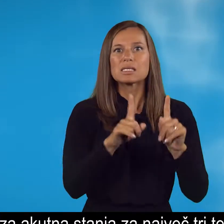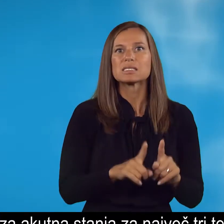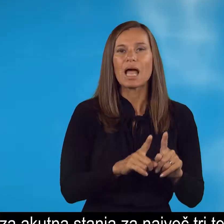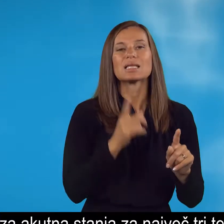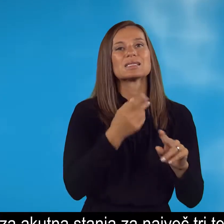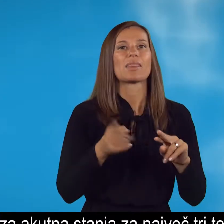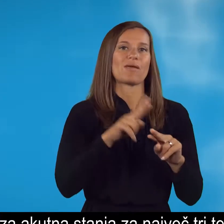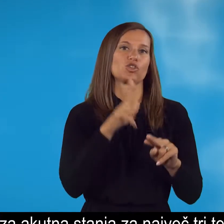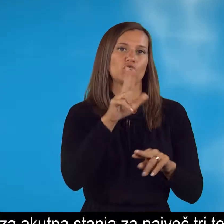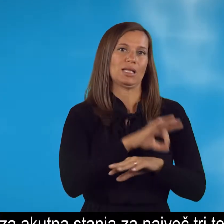za največ 3 tedne,